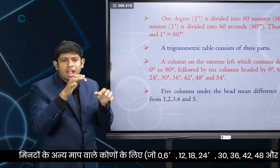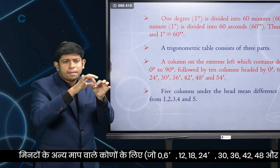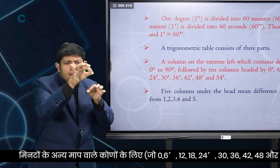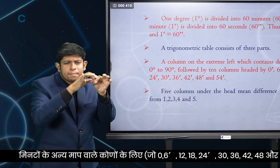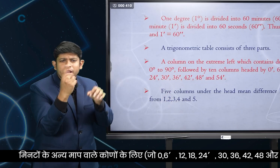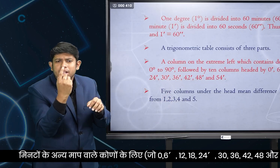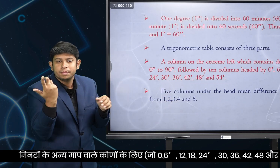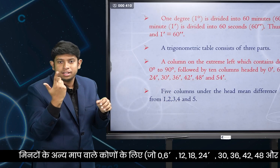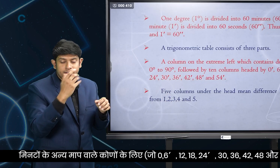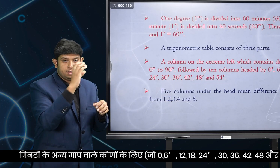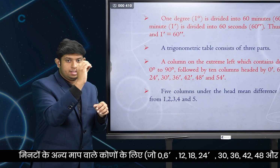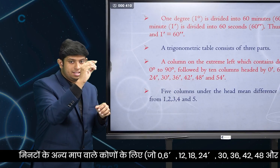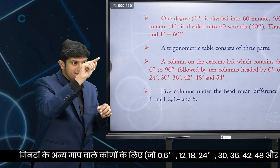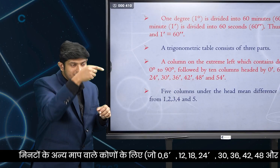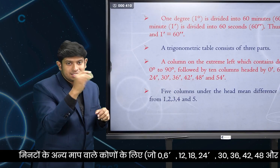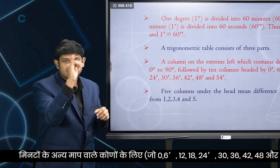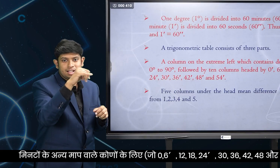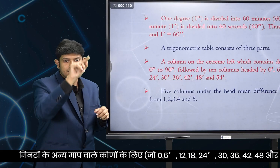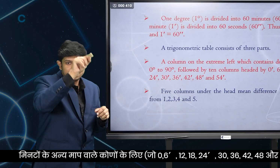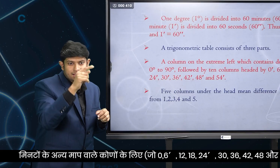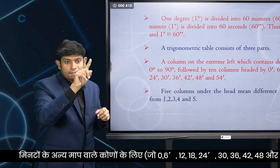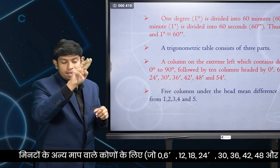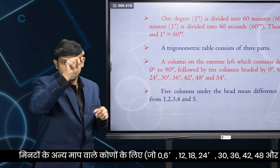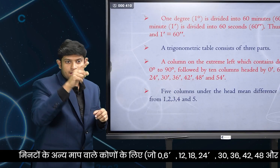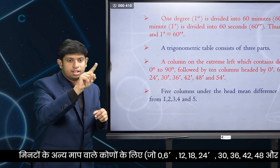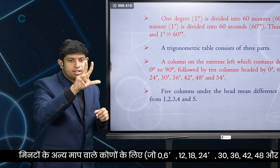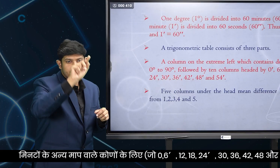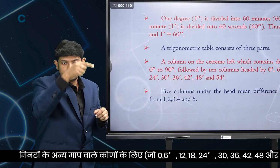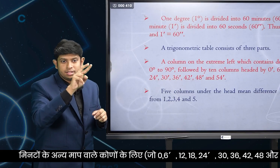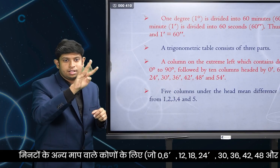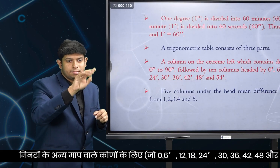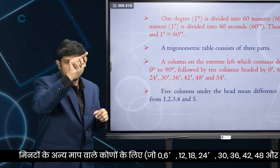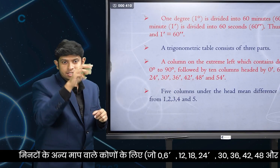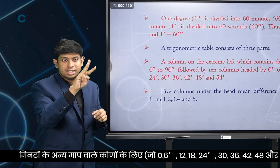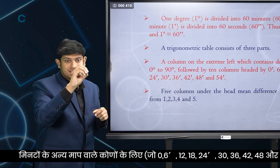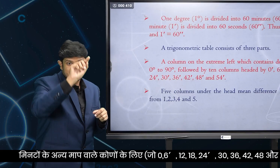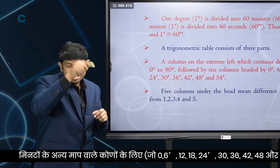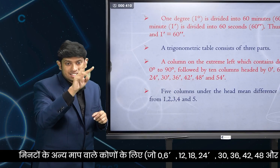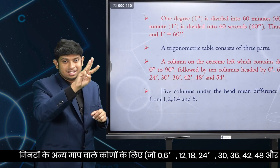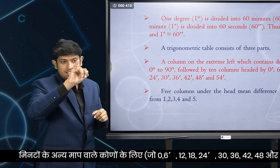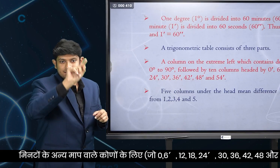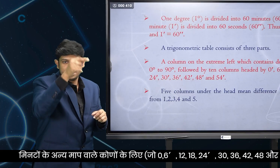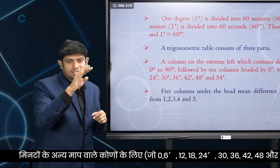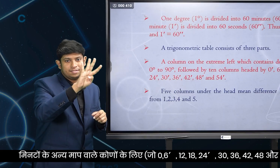12 मिनट, 18 मिनट, 24 मिनट, 30 मिनट, 36 मिनट, 42